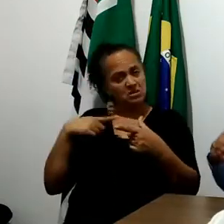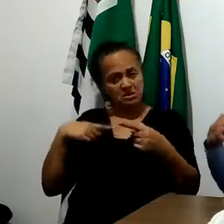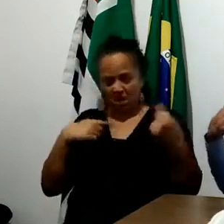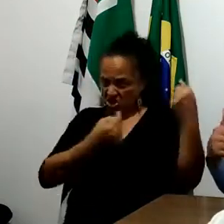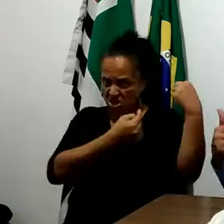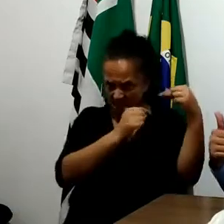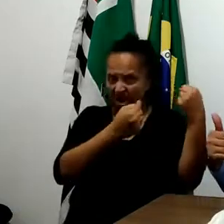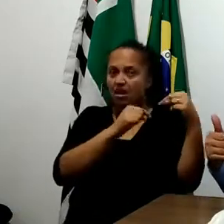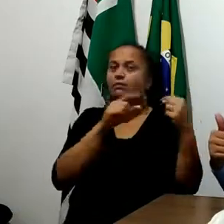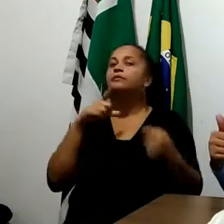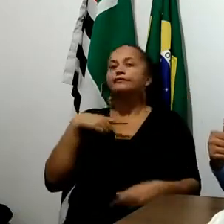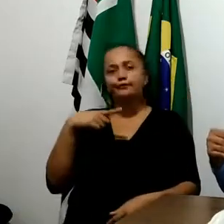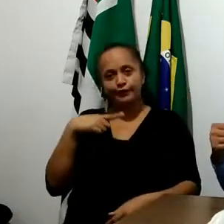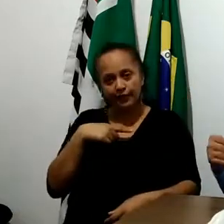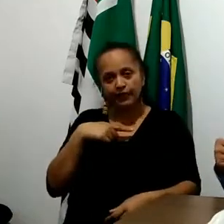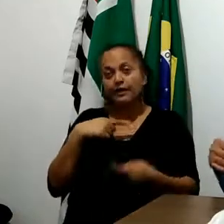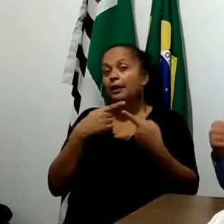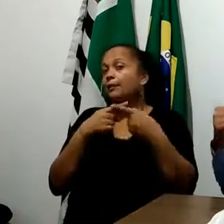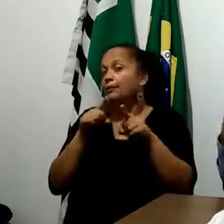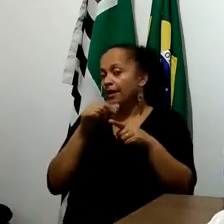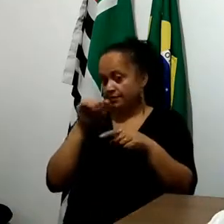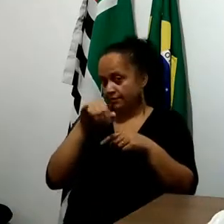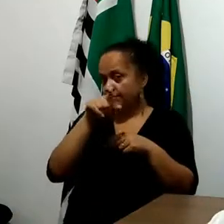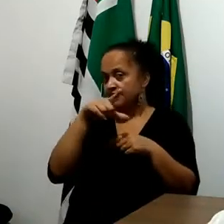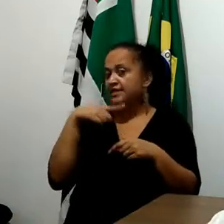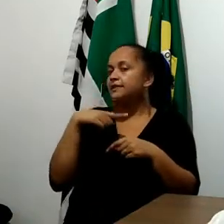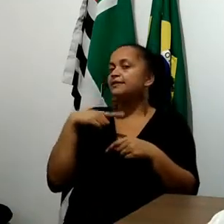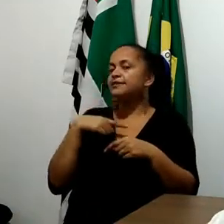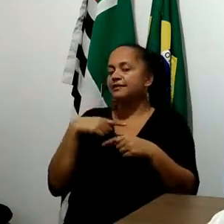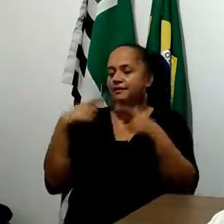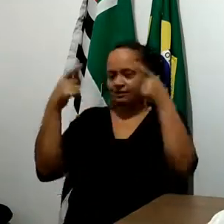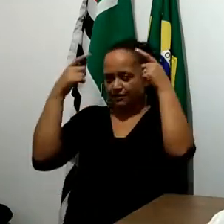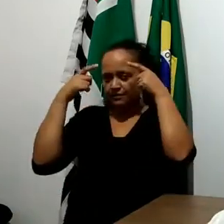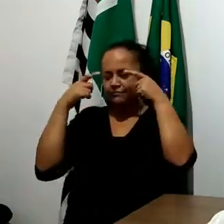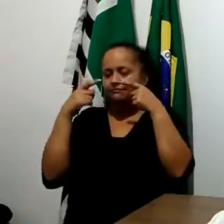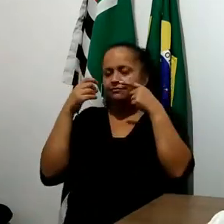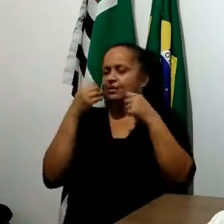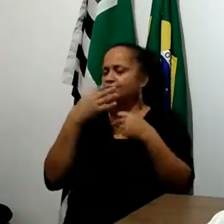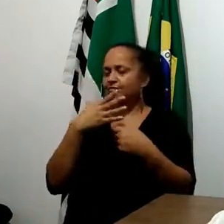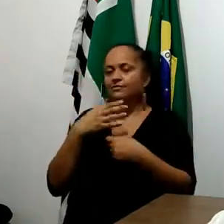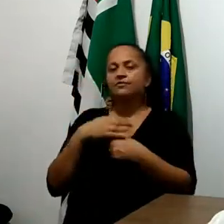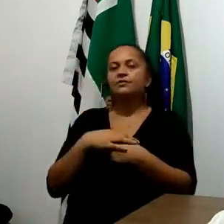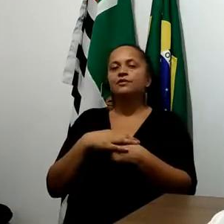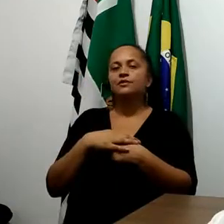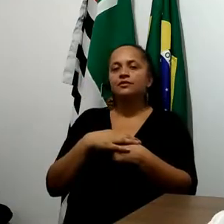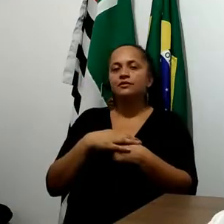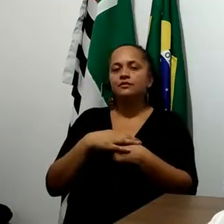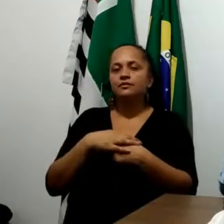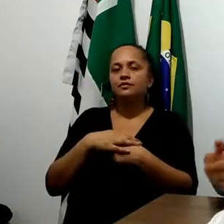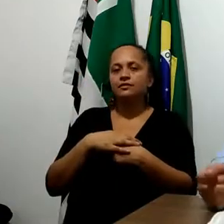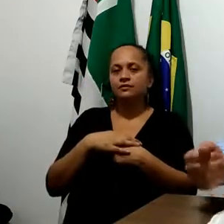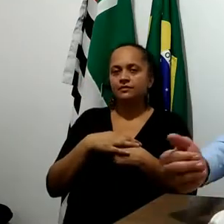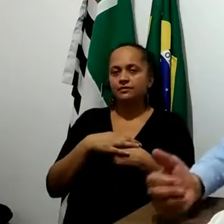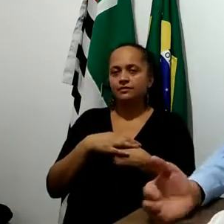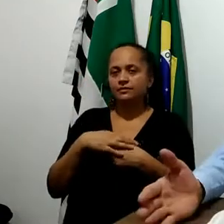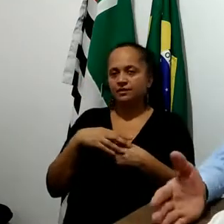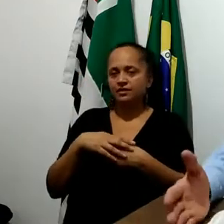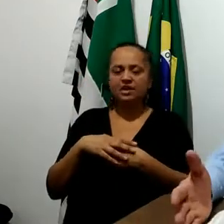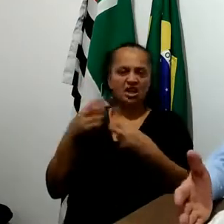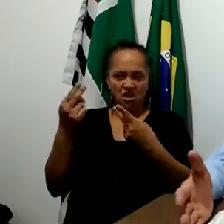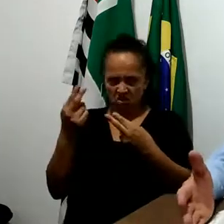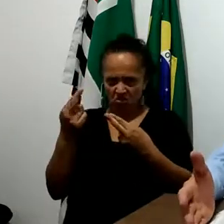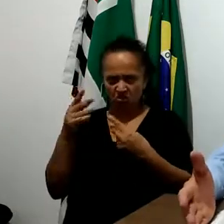não tiver revestido, aquilo ali vai te machucar, vai te ferir. Um soldado sem